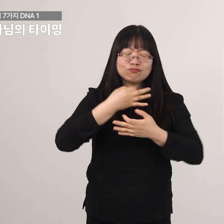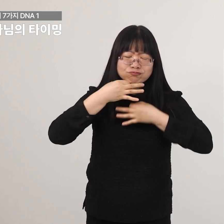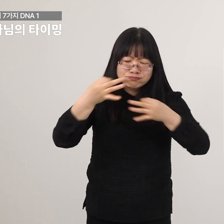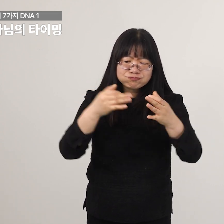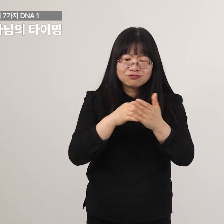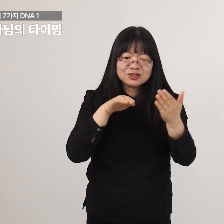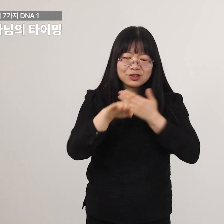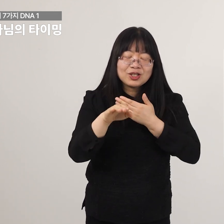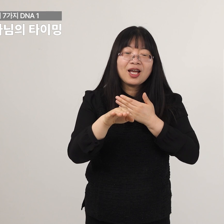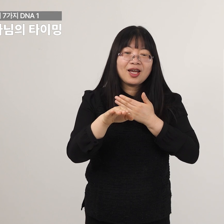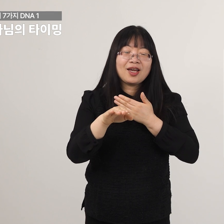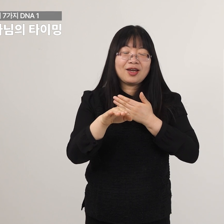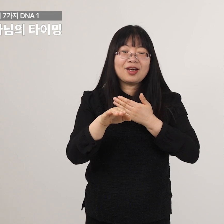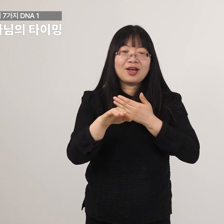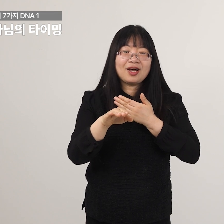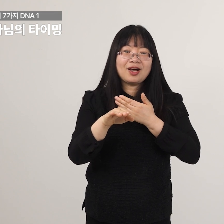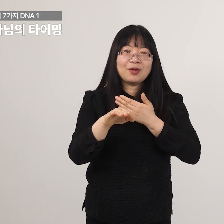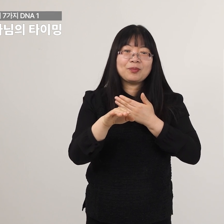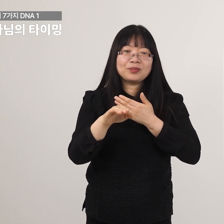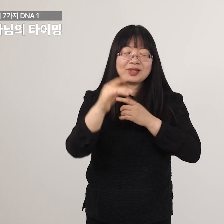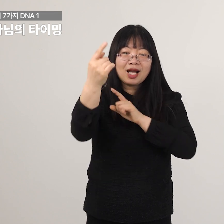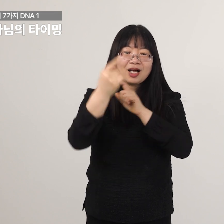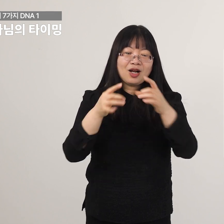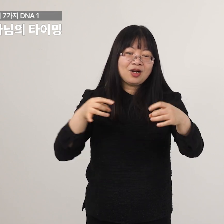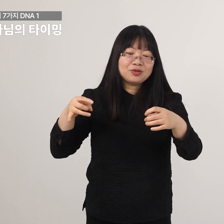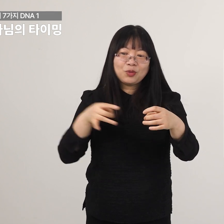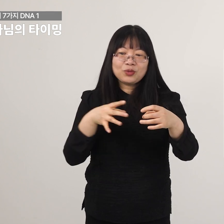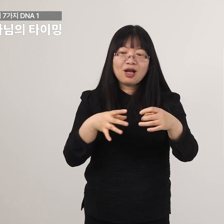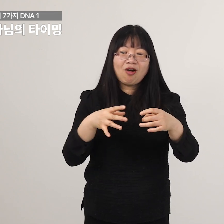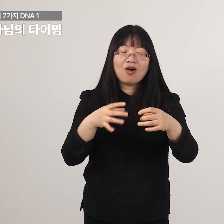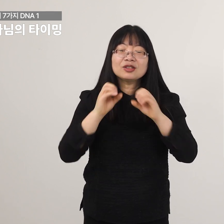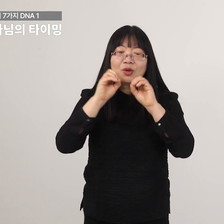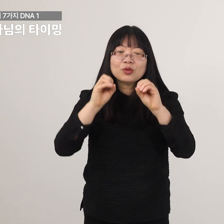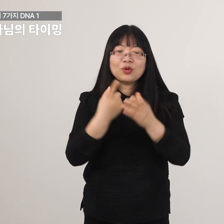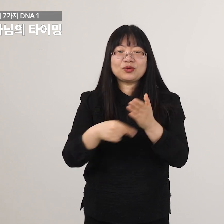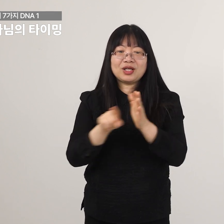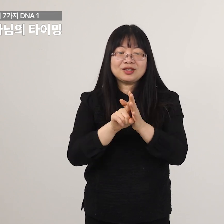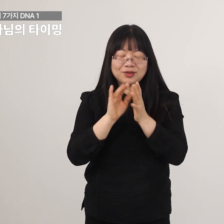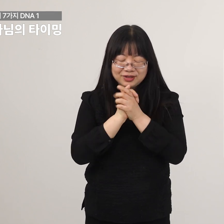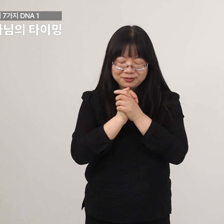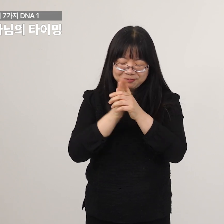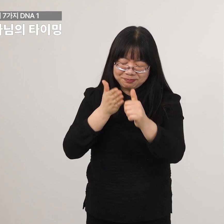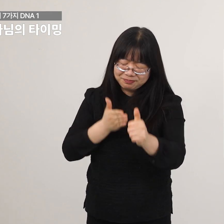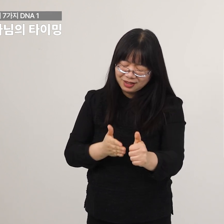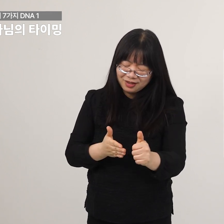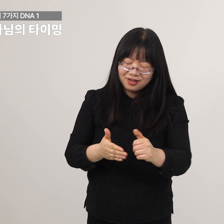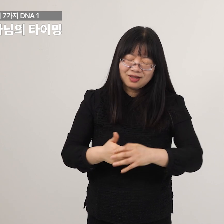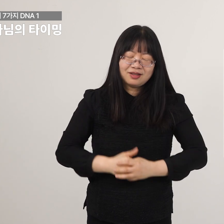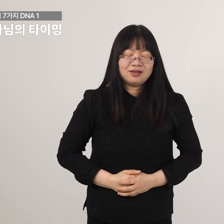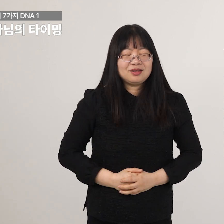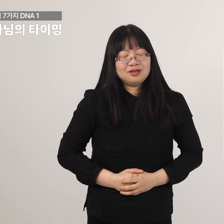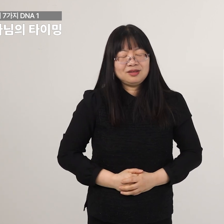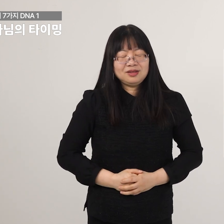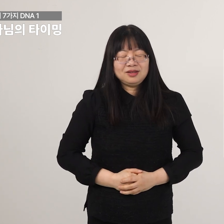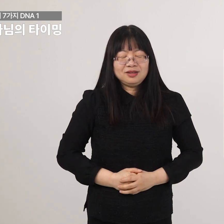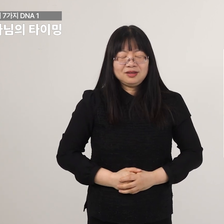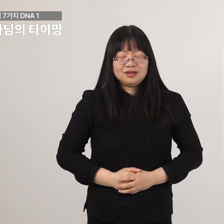다음에 소리내어 다가올 통영 선교를 위해서도 기도하겠습니다. 주여,